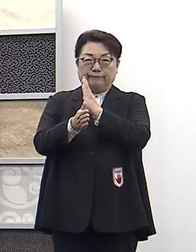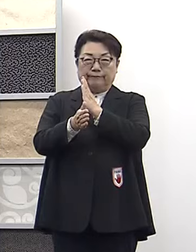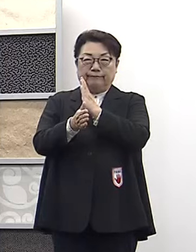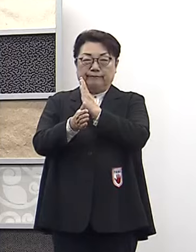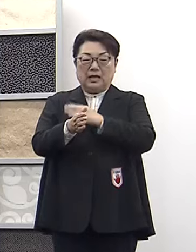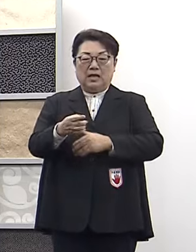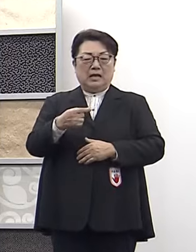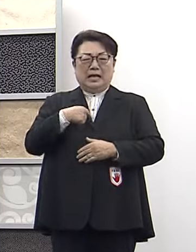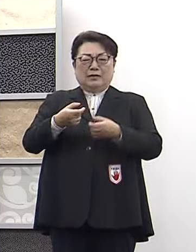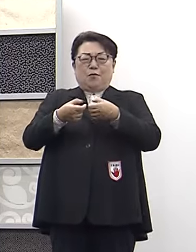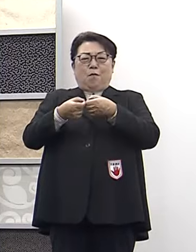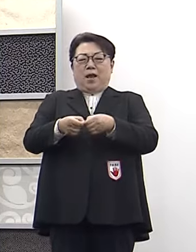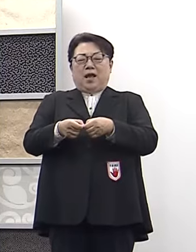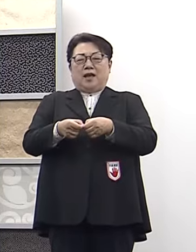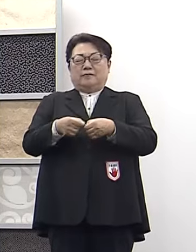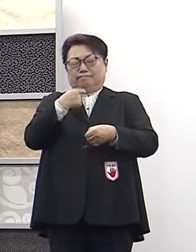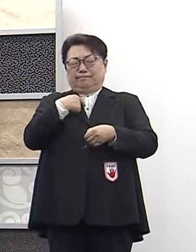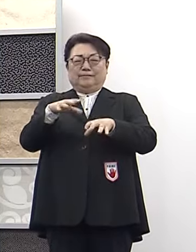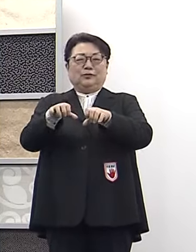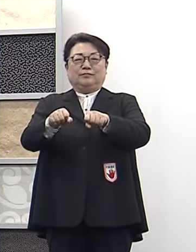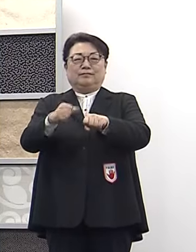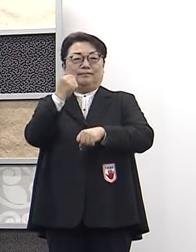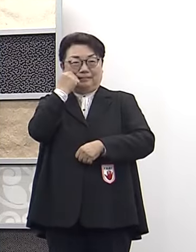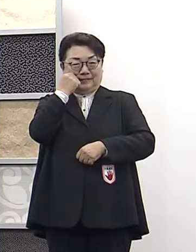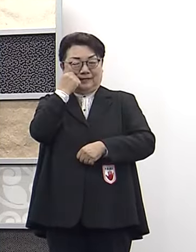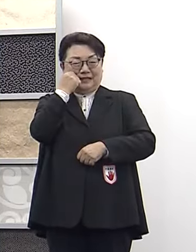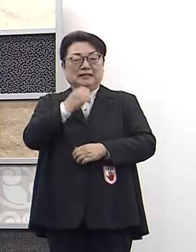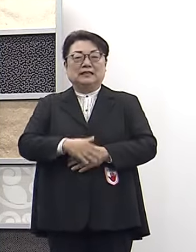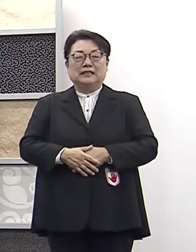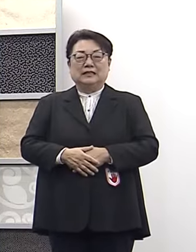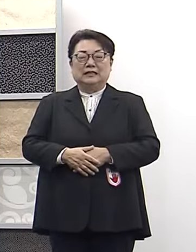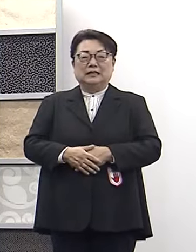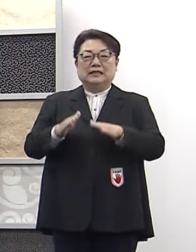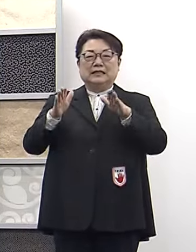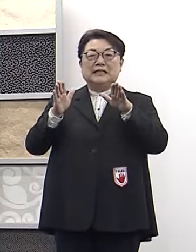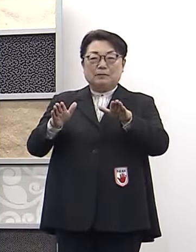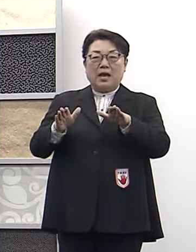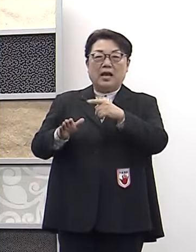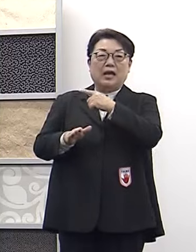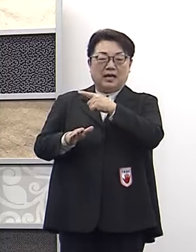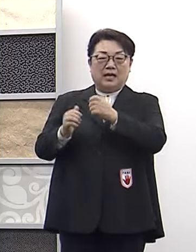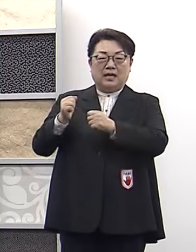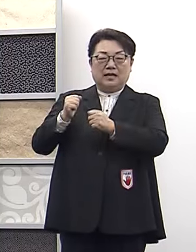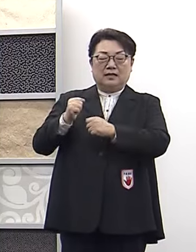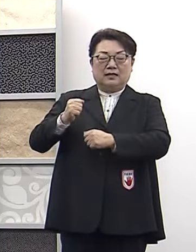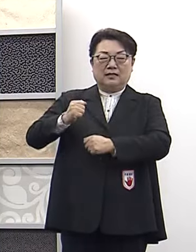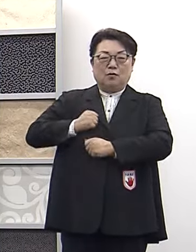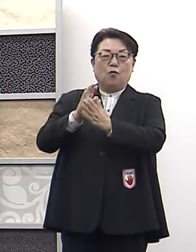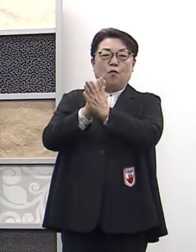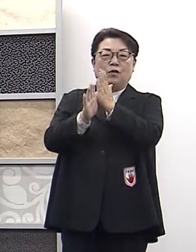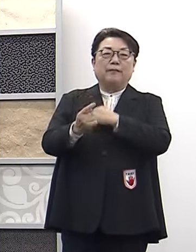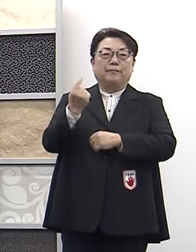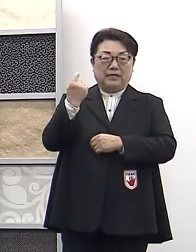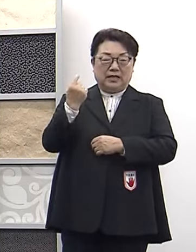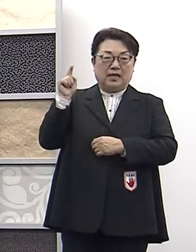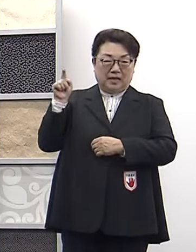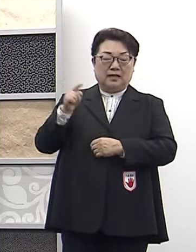はその詳細な事実を把握していないし、今まさに現地というかですね、ご当地において